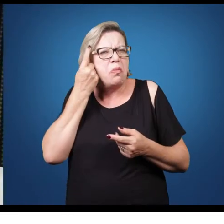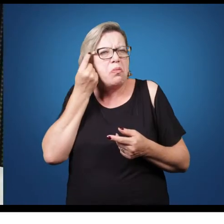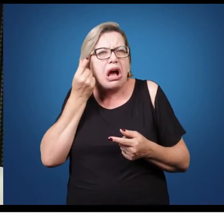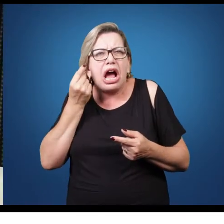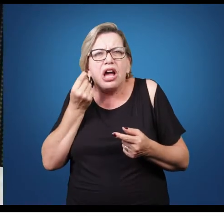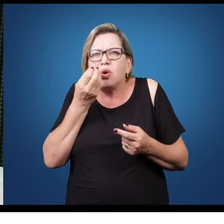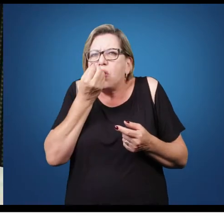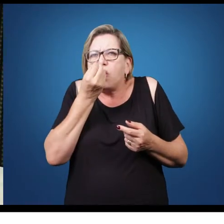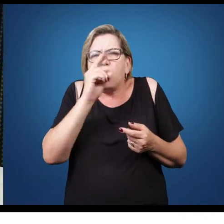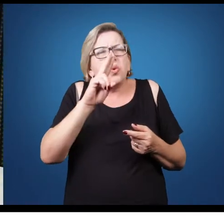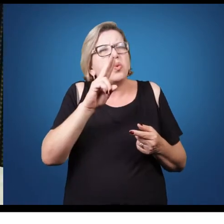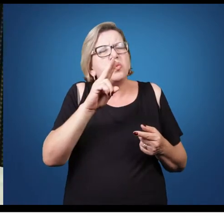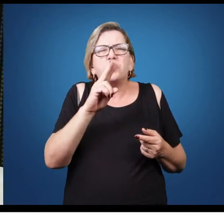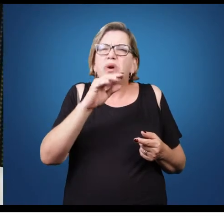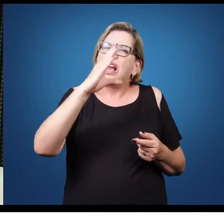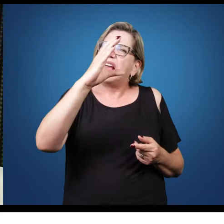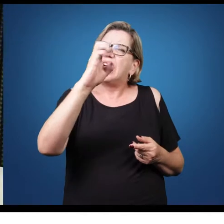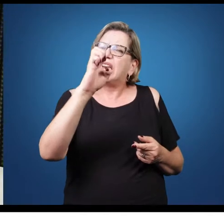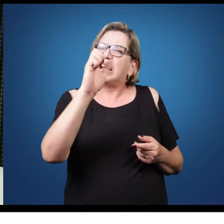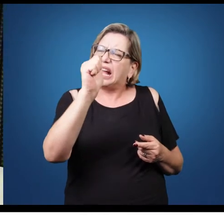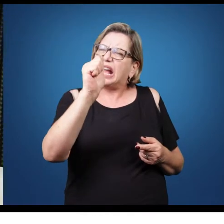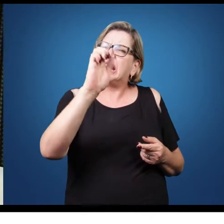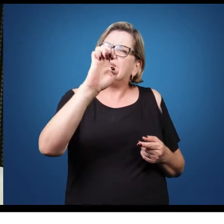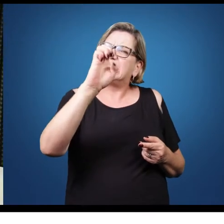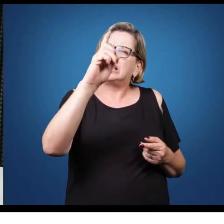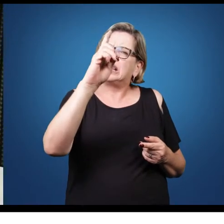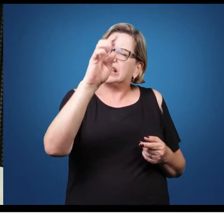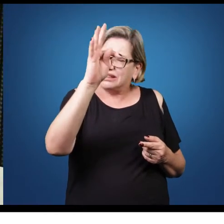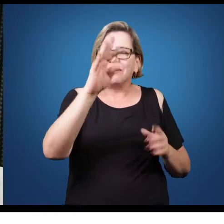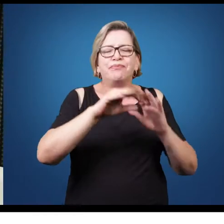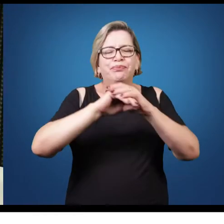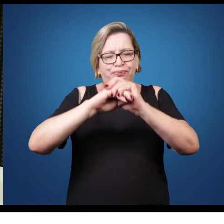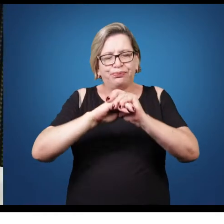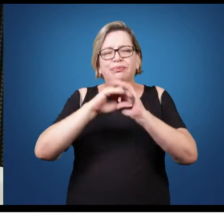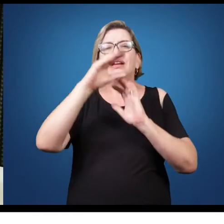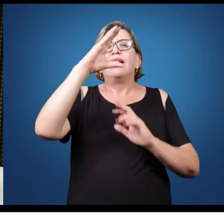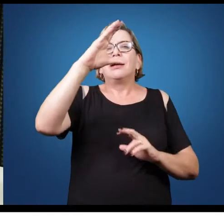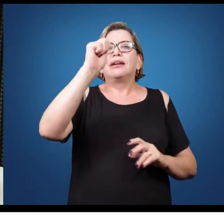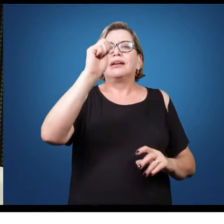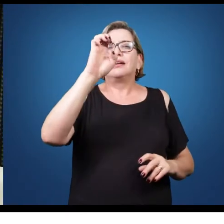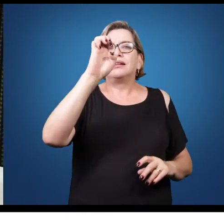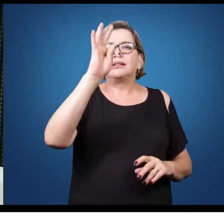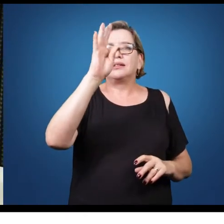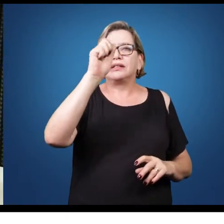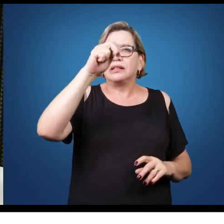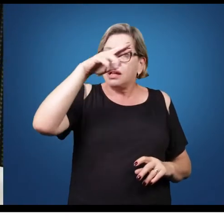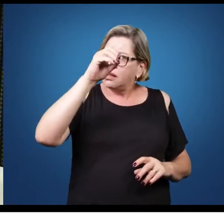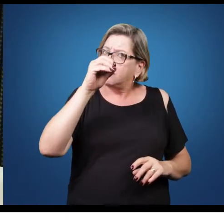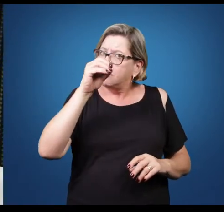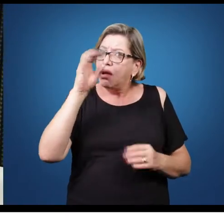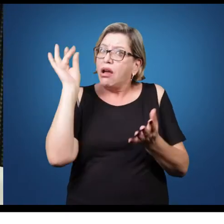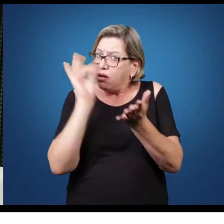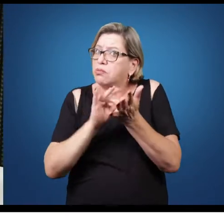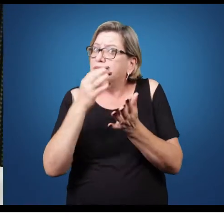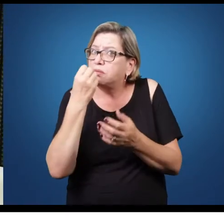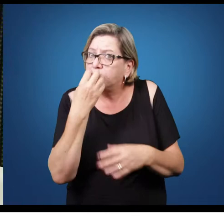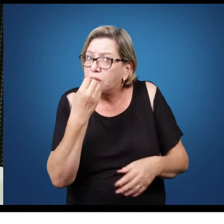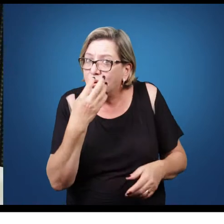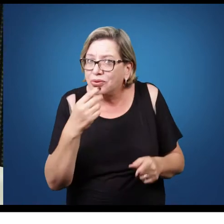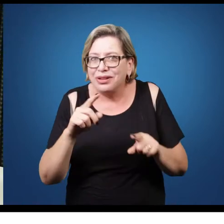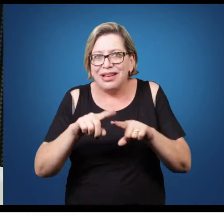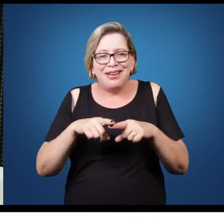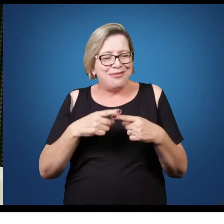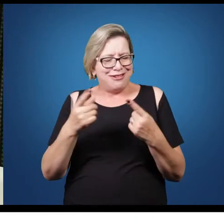ele fala cara tem que entender que isso nesses casos a menos bons do fato gosto muito deles mas eles não eram